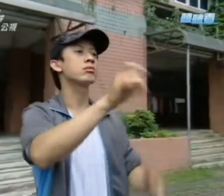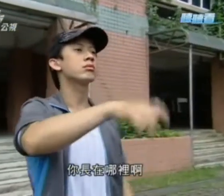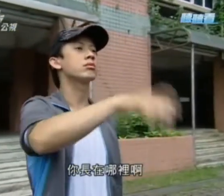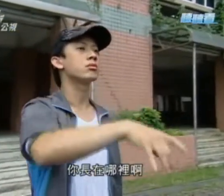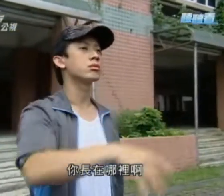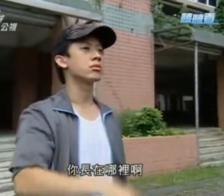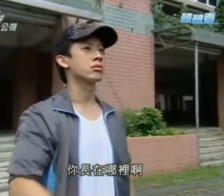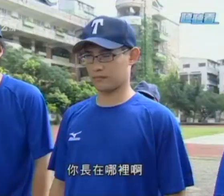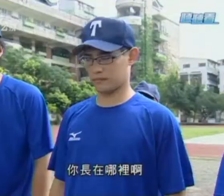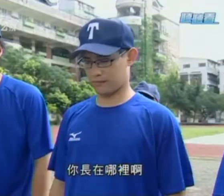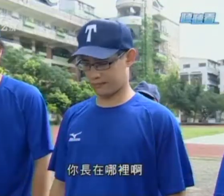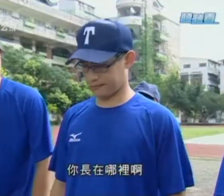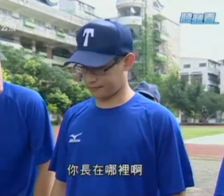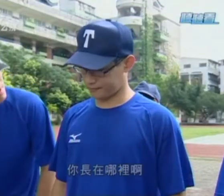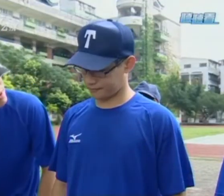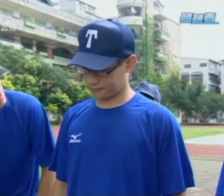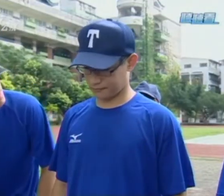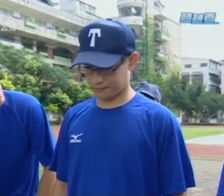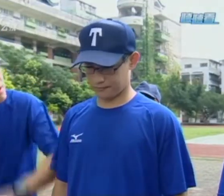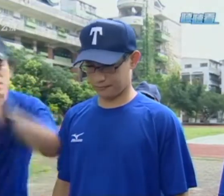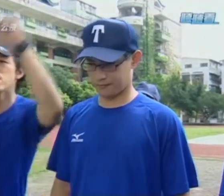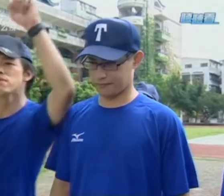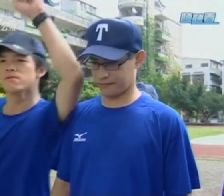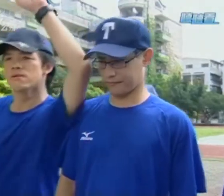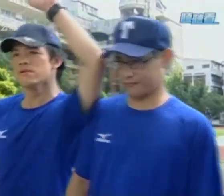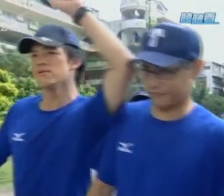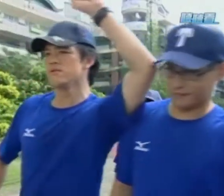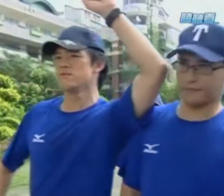你长在哪里啊？哦，